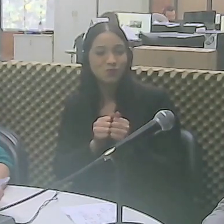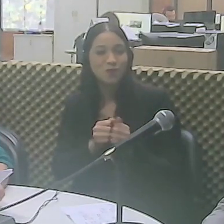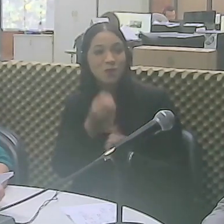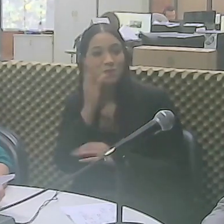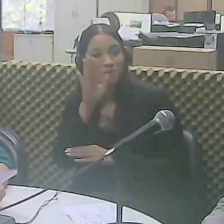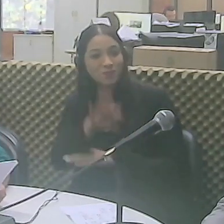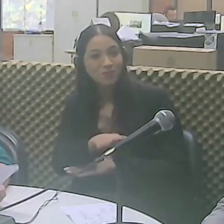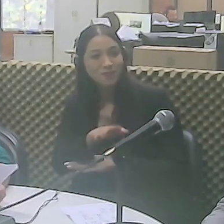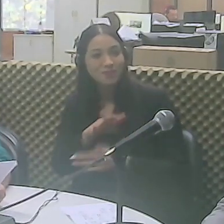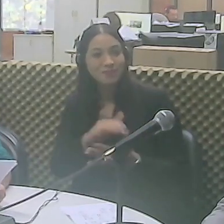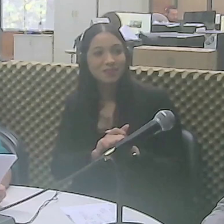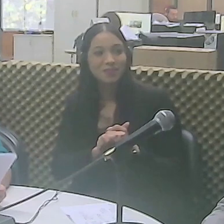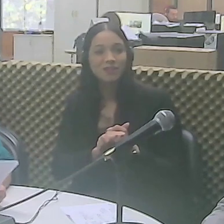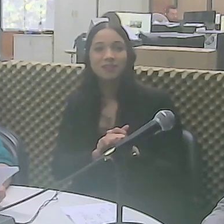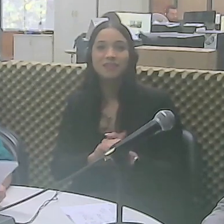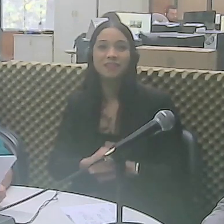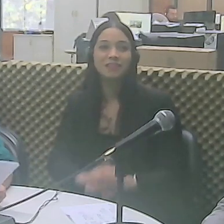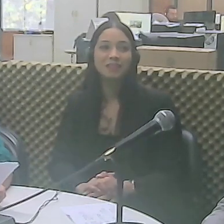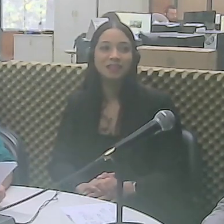Boa tarde, Luiz.